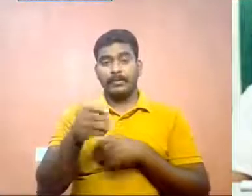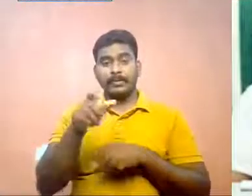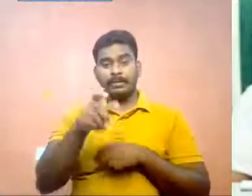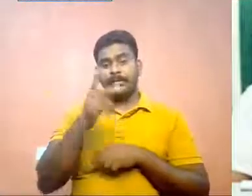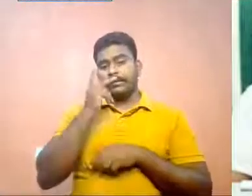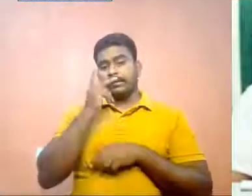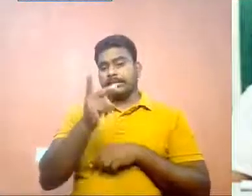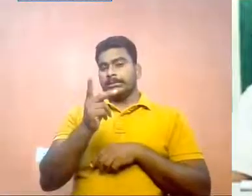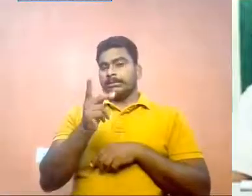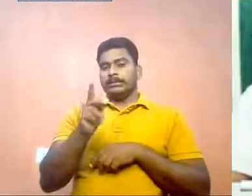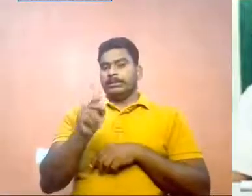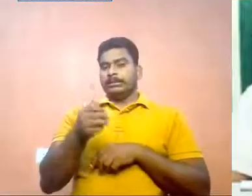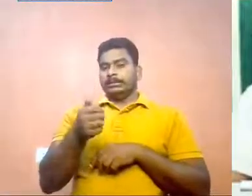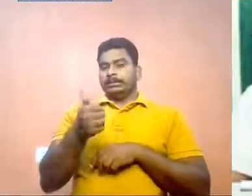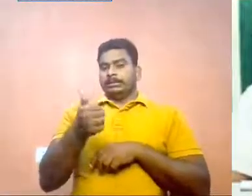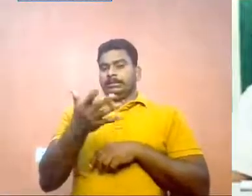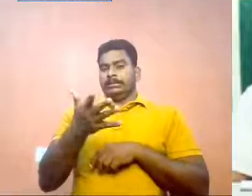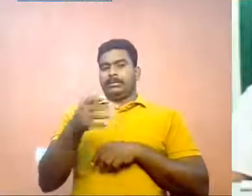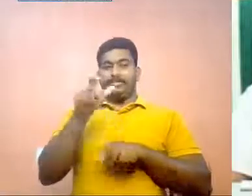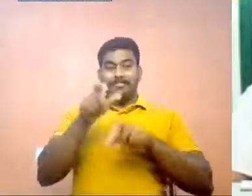ശോചനീയമായ അവസ്ഥയിൽ അതിഥി തൊഴിലാളികളുണ്ട്.